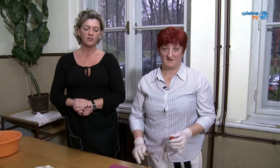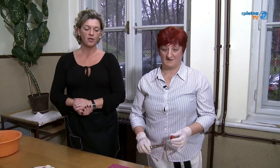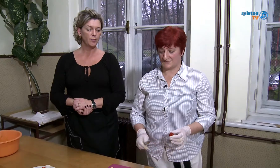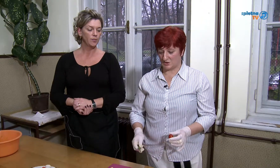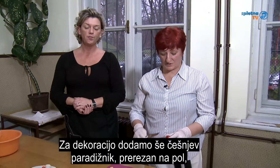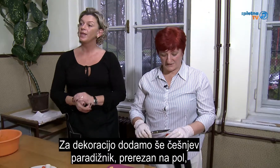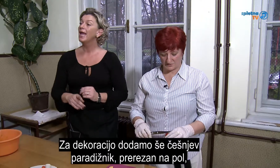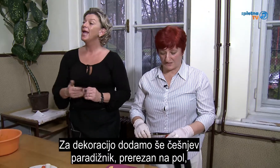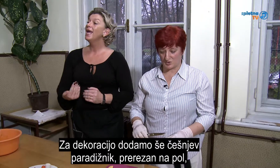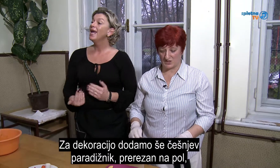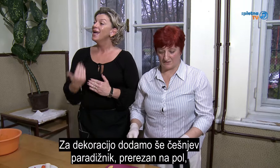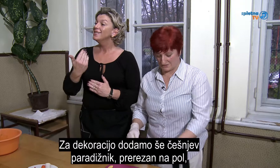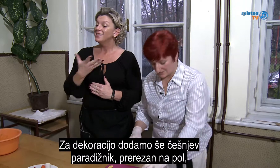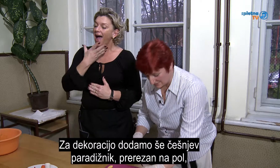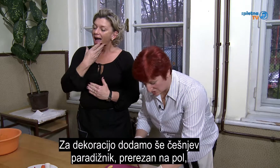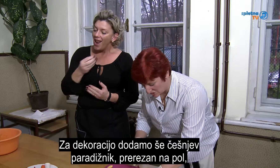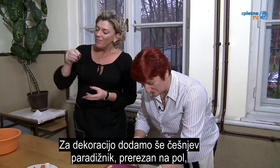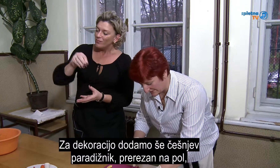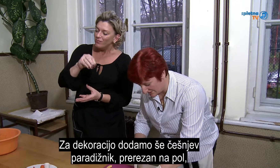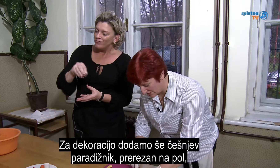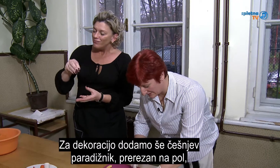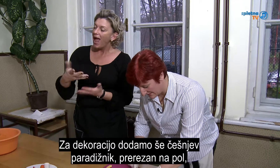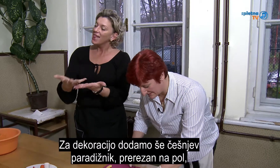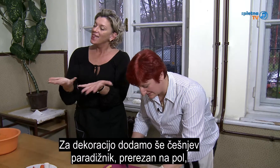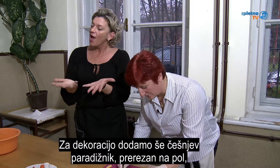Za dekoracijo dodamo še češnji paradižnik, narezan za pol,